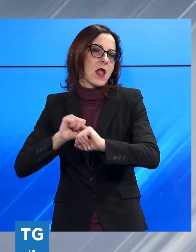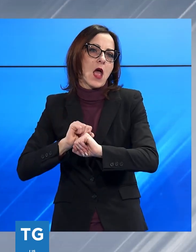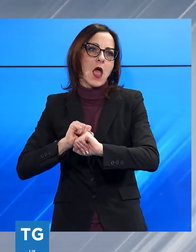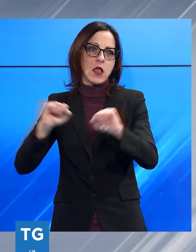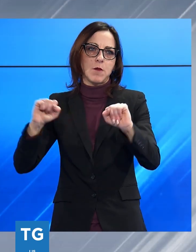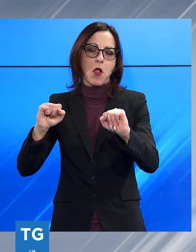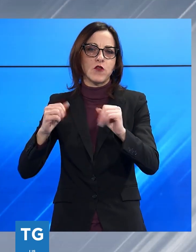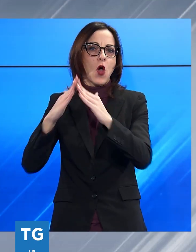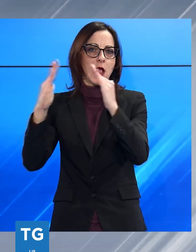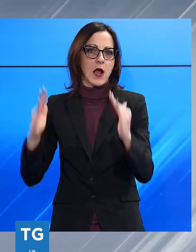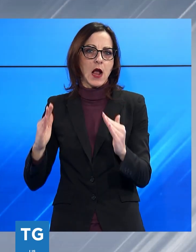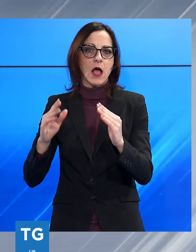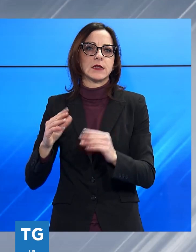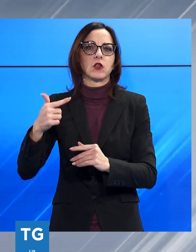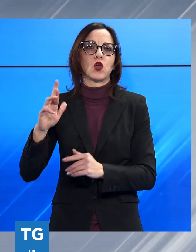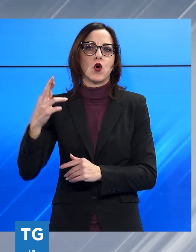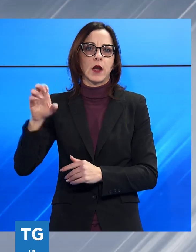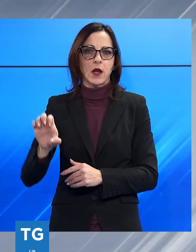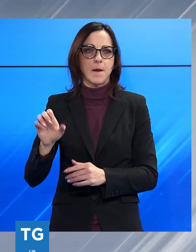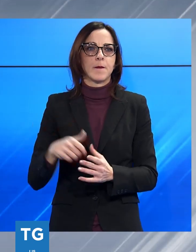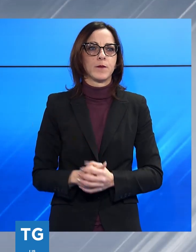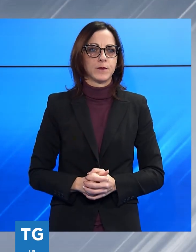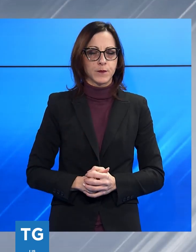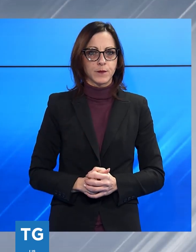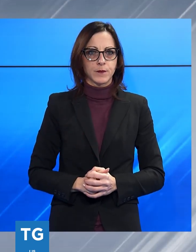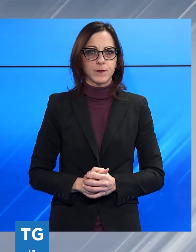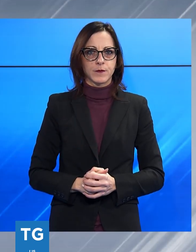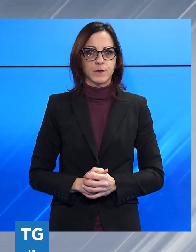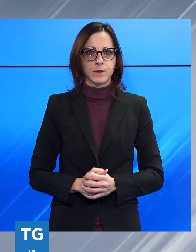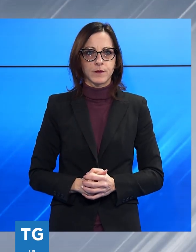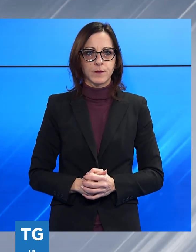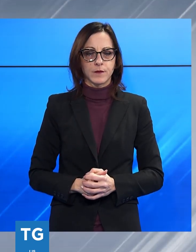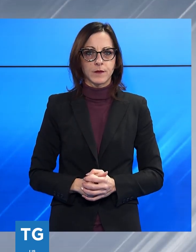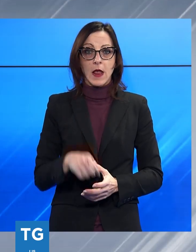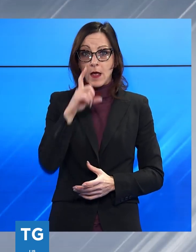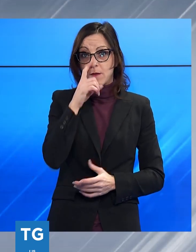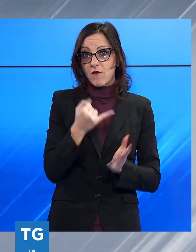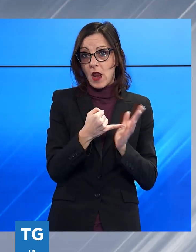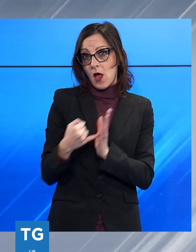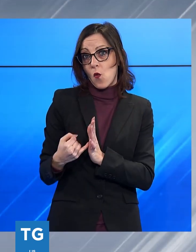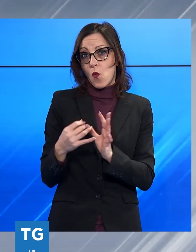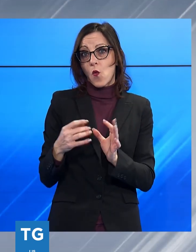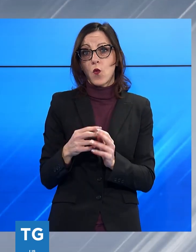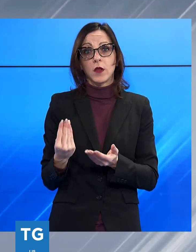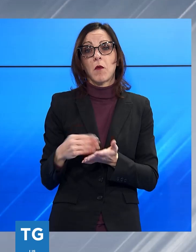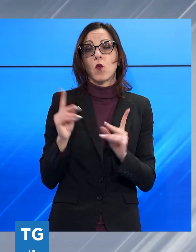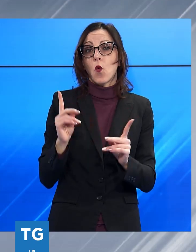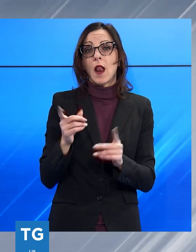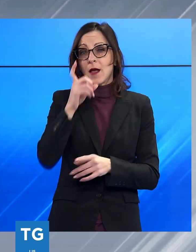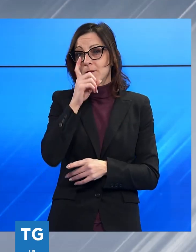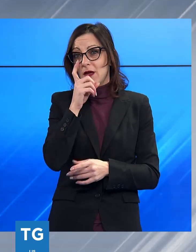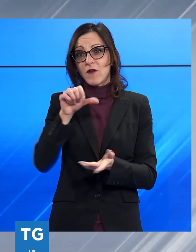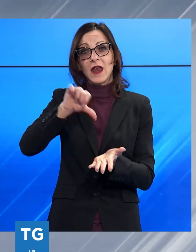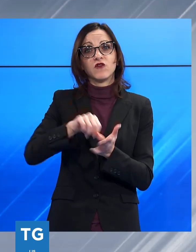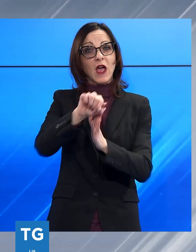dell'abitazione di Torre chiudiamo la pagina dedicata alla befana con la Befana del centro storico una befana che